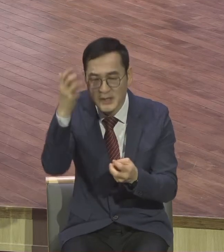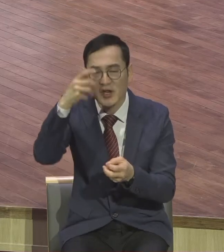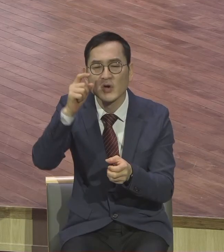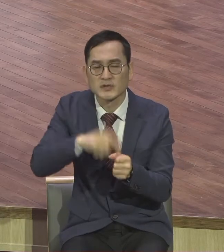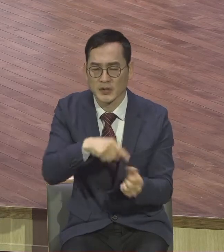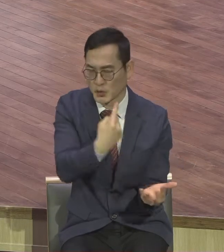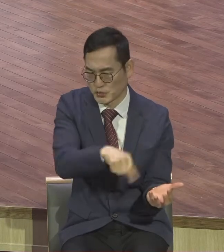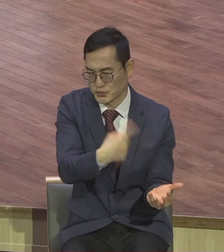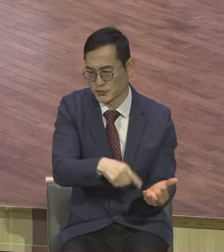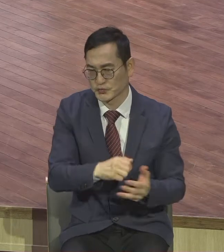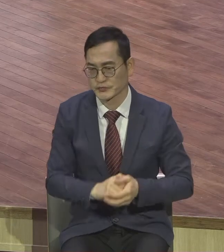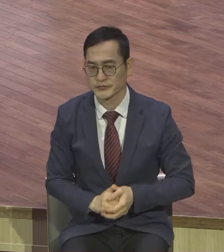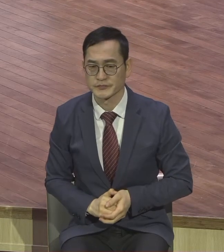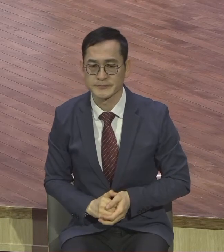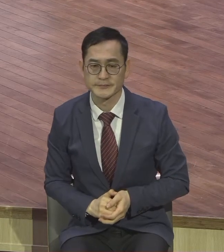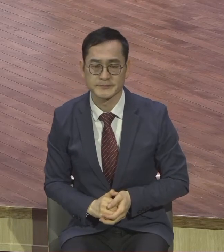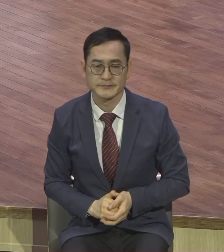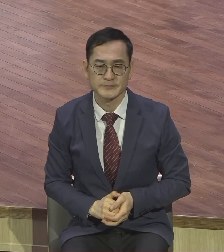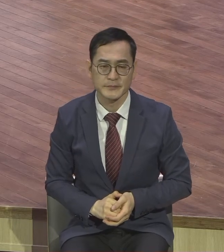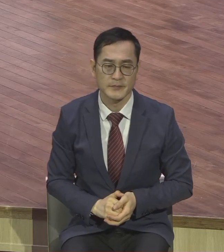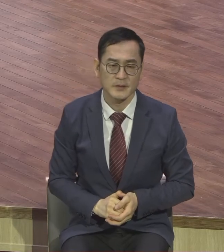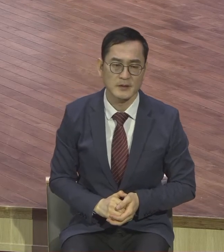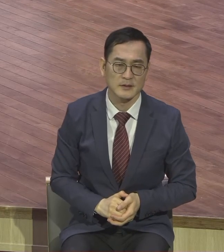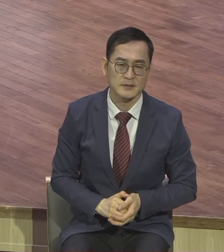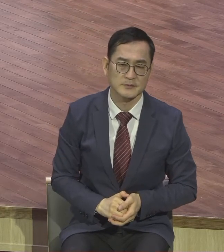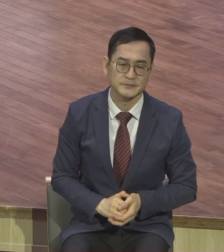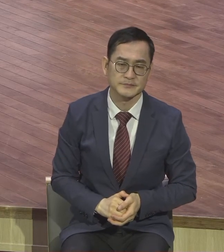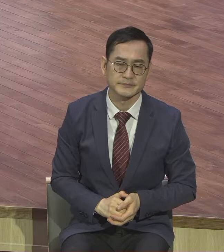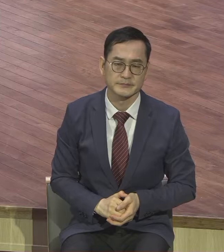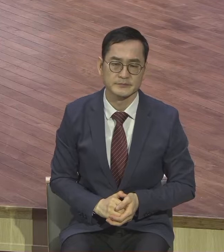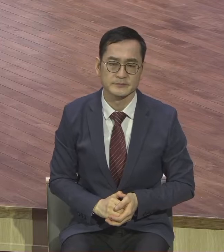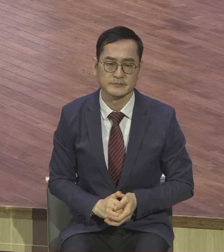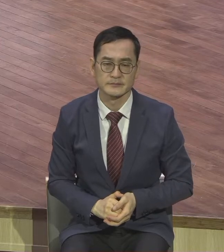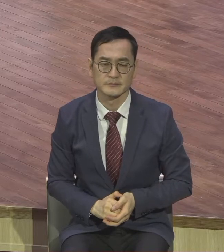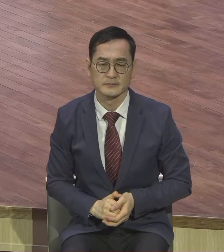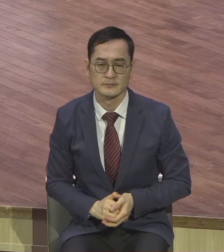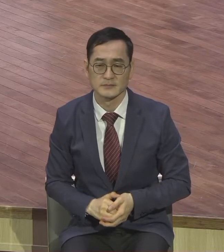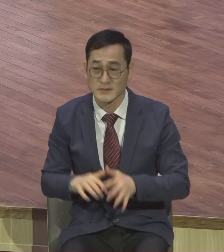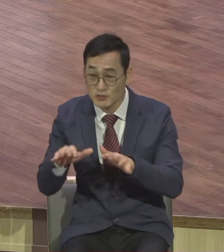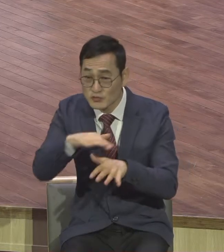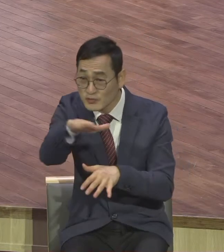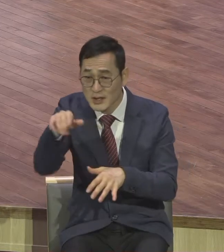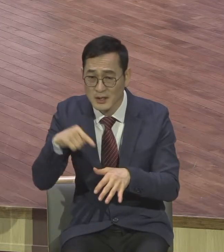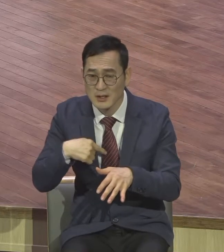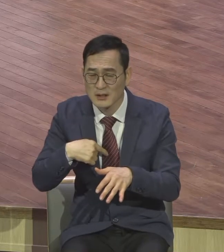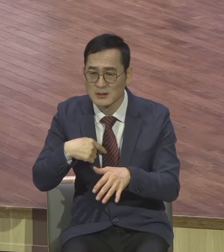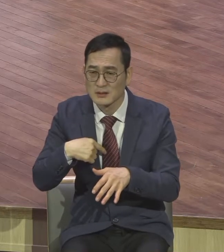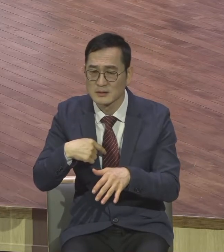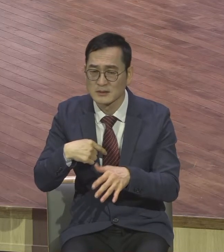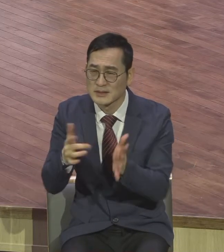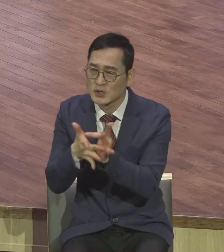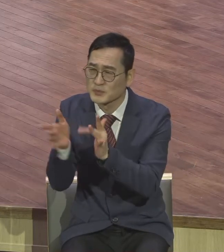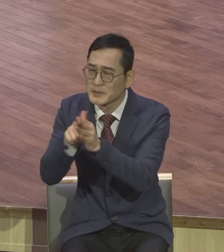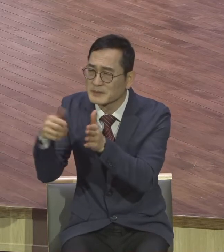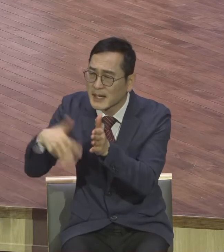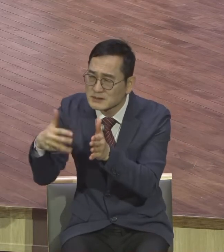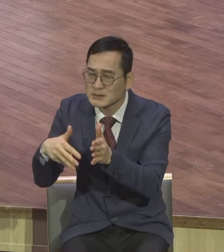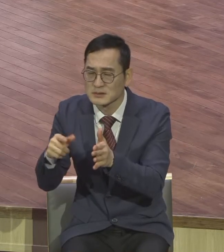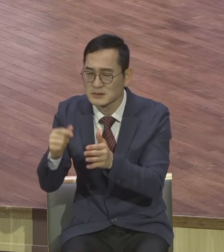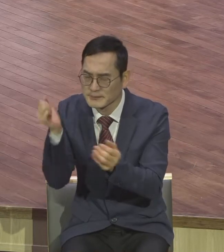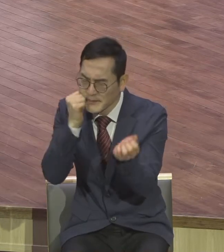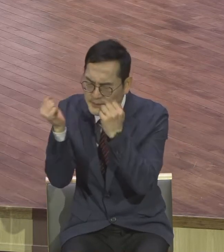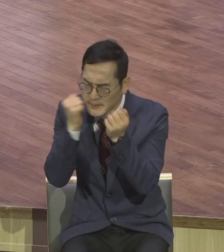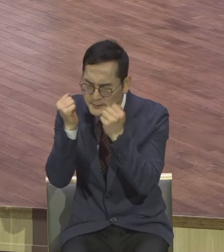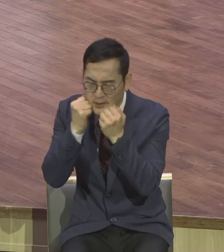우리는 험한 세월을 살아왔지만 우리 자녀들은 그렇게 살지 않도록 우리는 우리 마음대로 그렇게 기분대로 감정대로